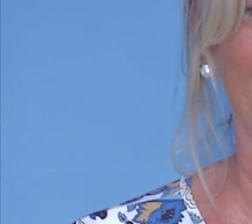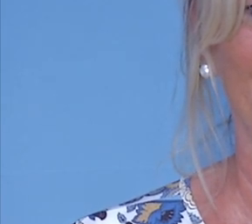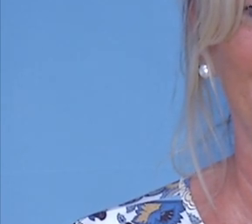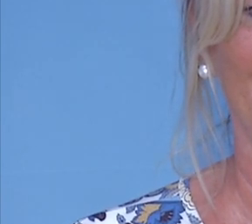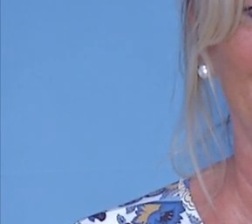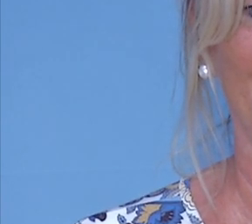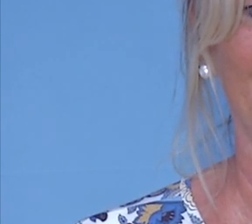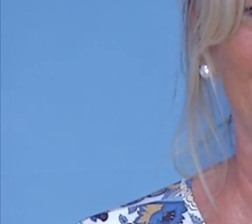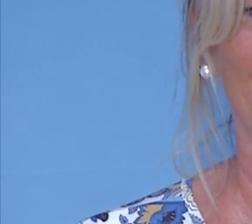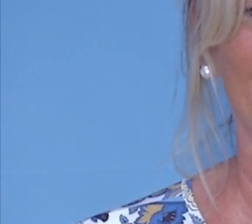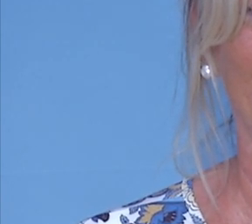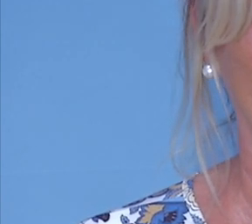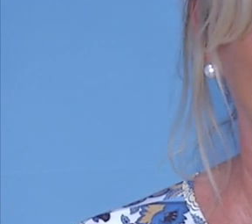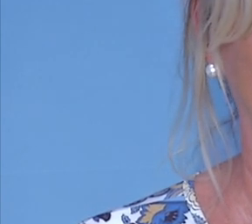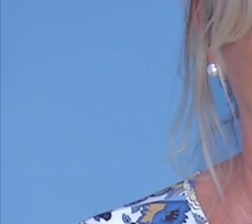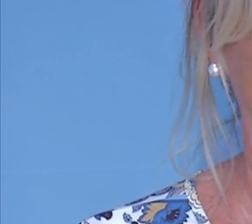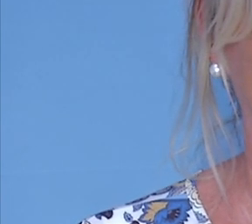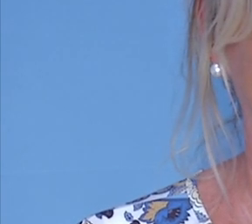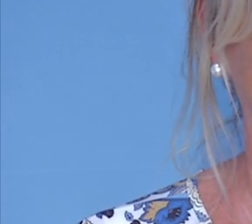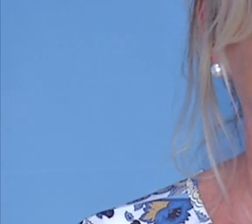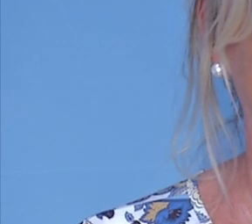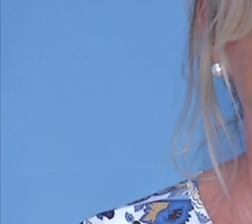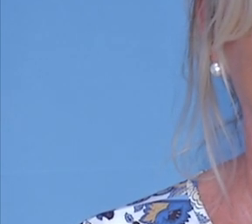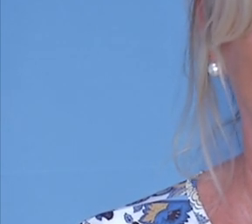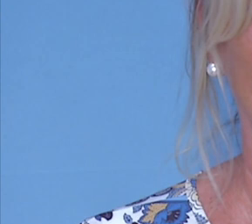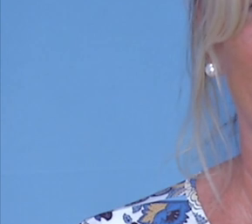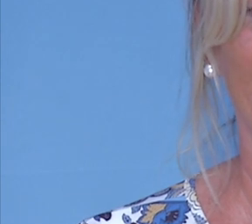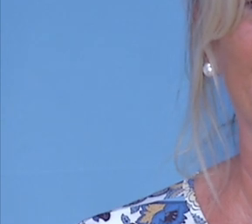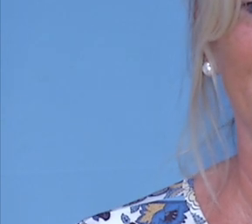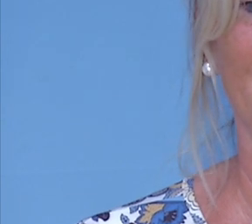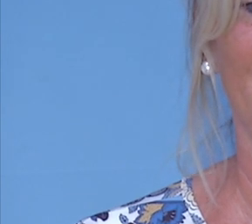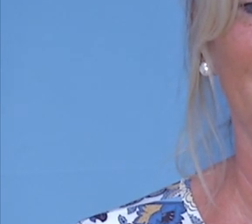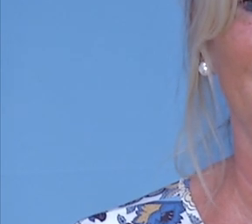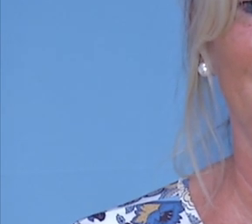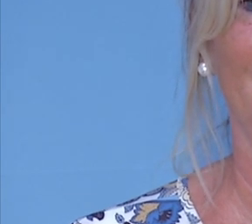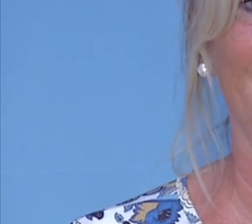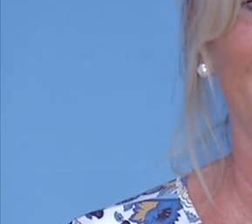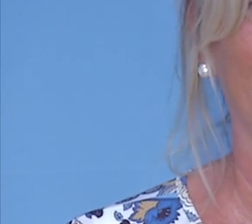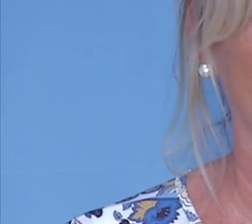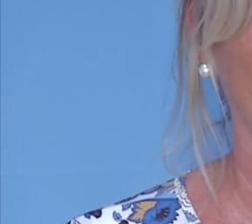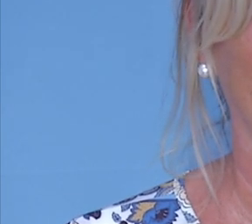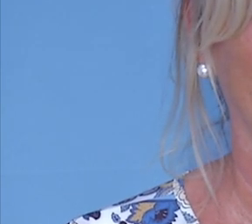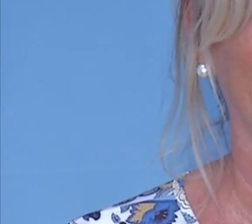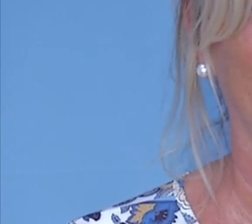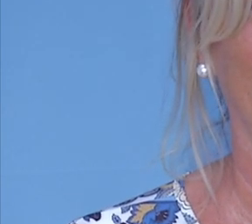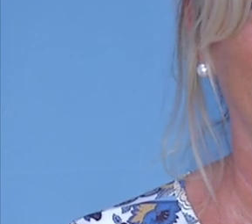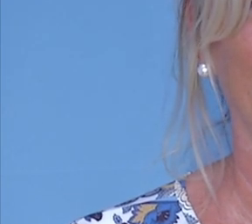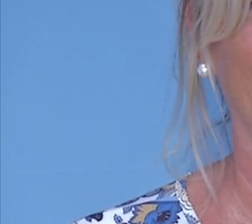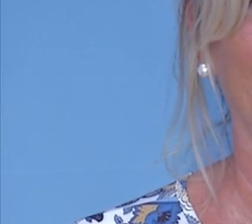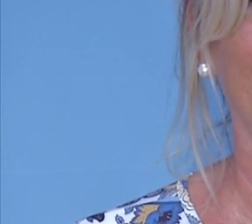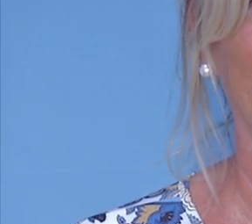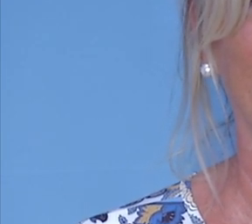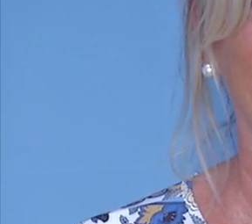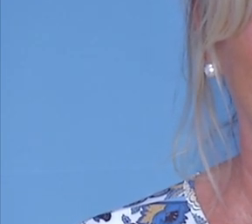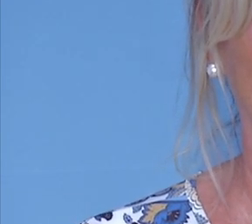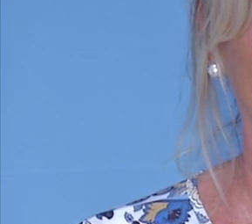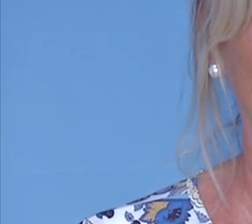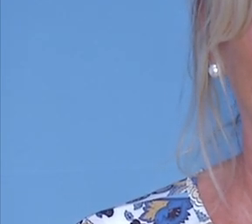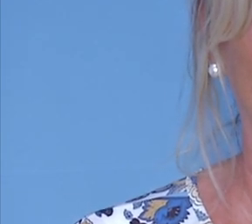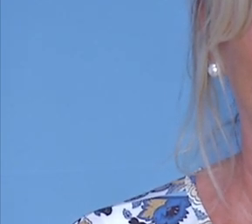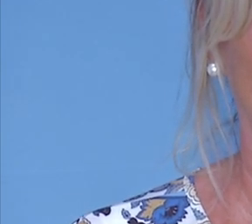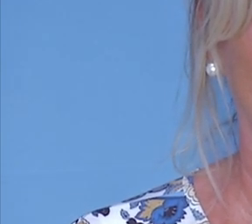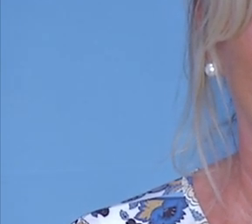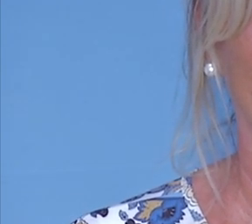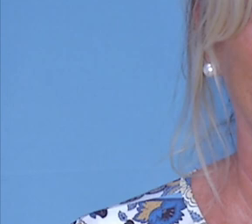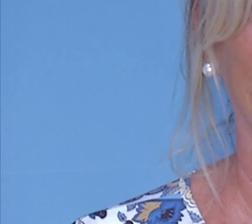många företag mer är riskmitigerande än att verkligen anställa för innovation och utveckling. Så där